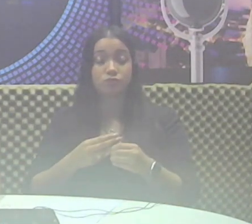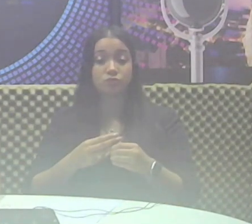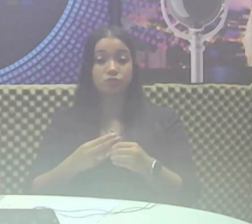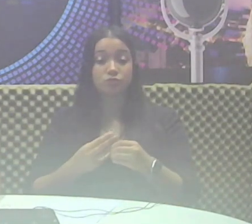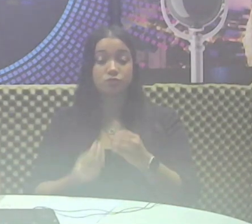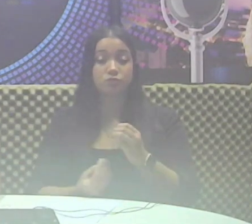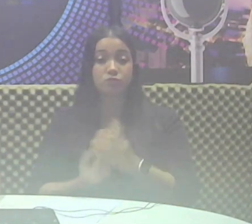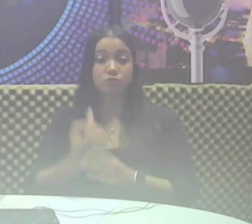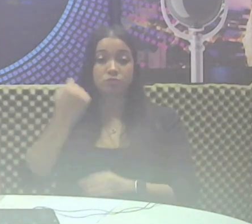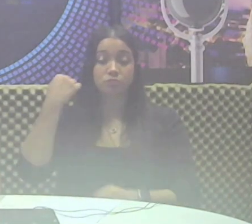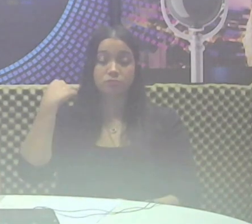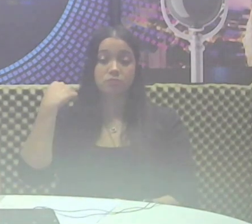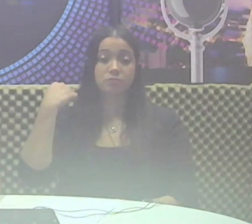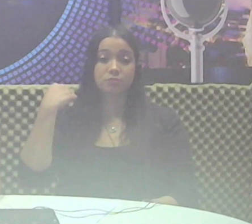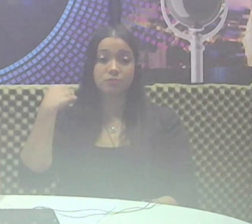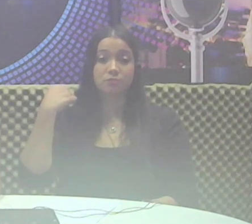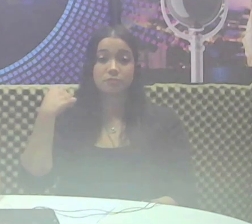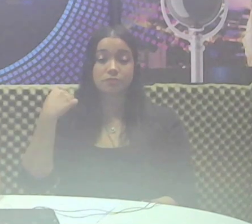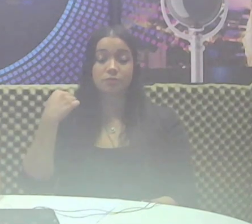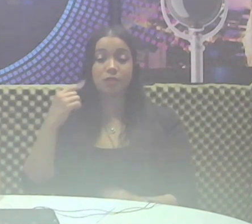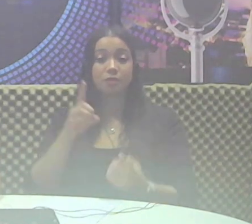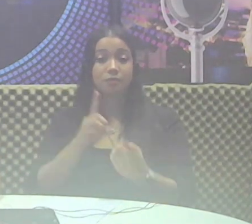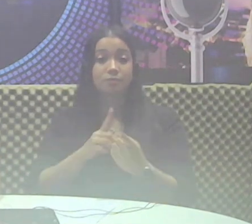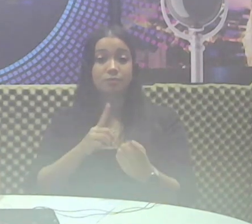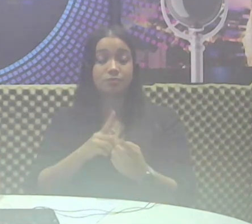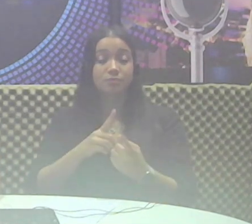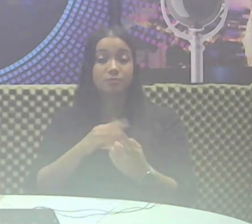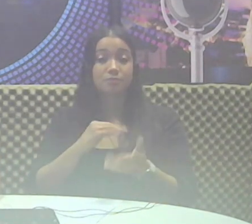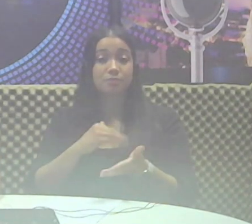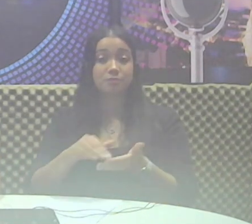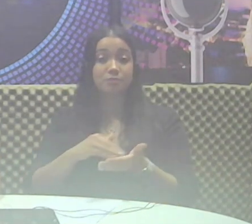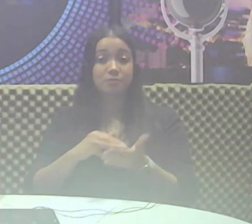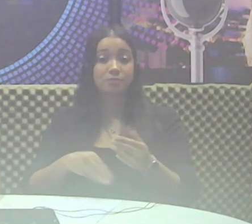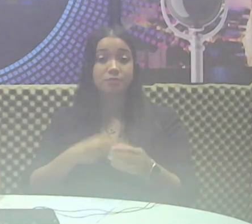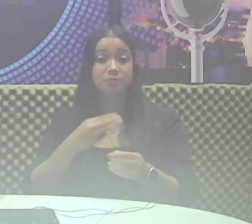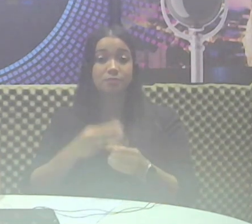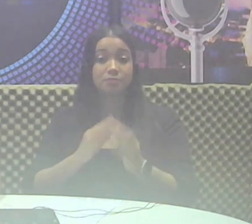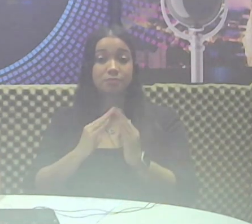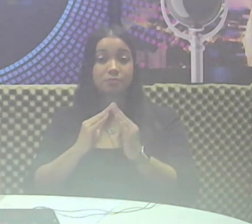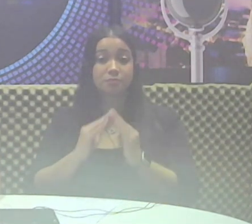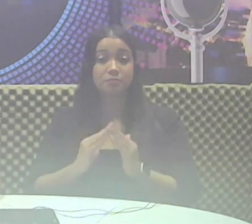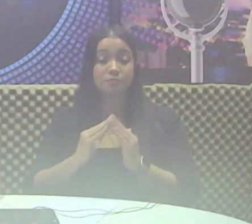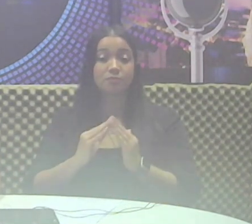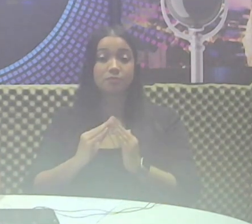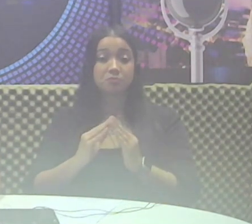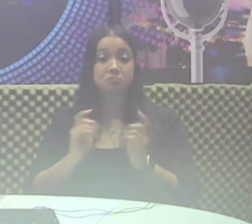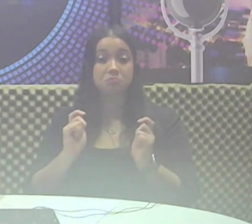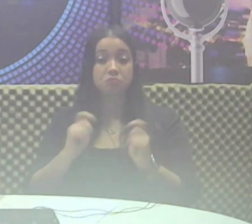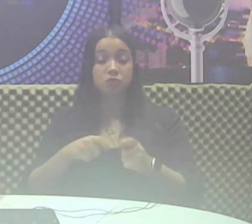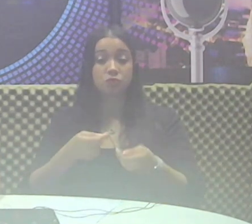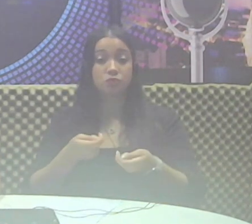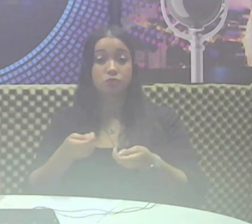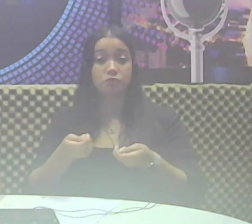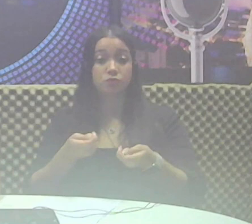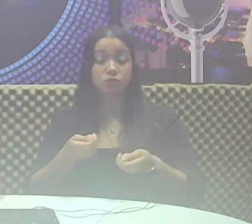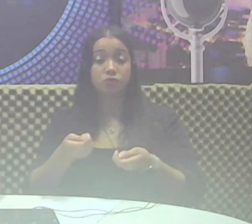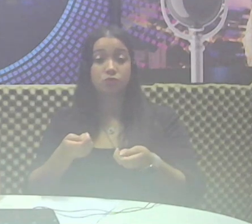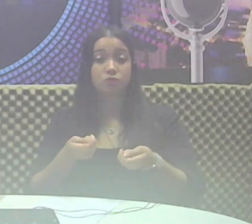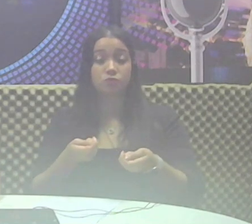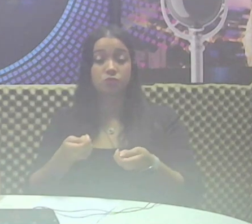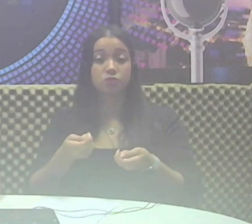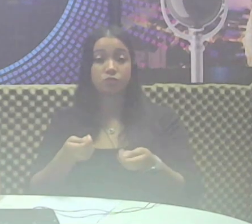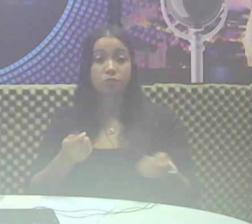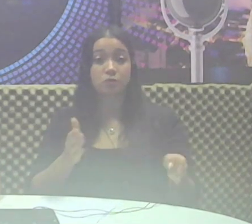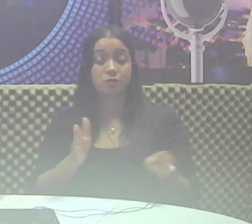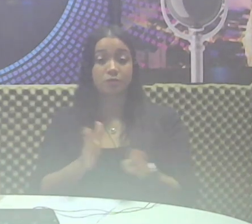instituídos no passado, podem buscar atendimento junto à Secretaria Municipal de Habitação para efetuar a negociação. O prazo para